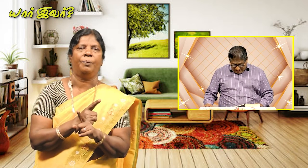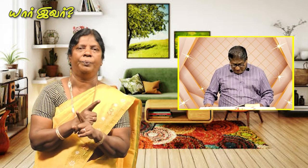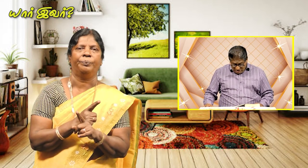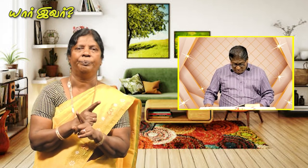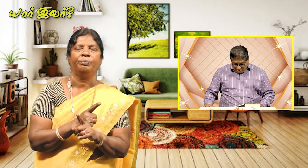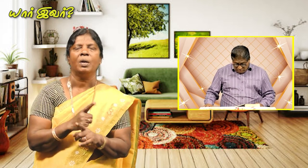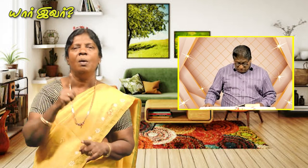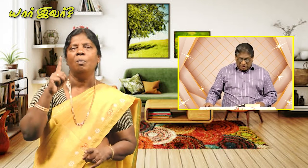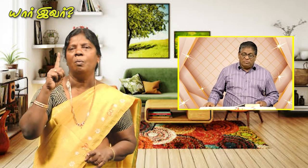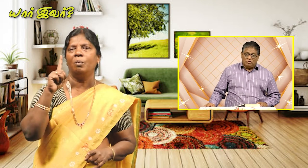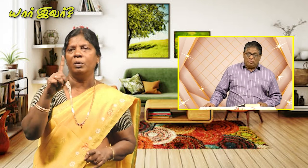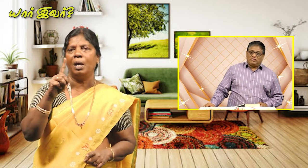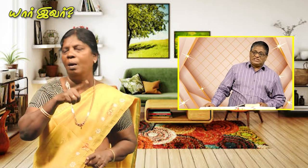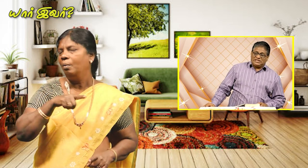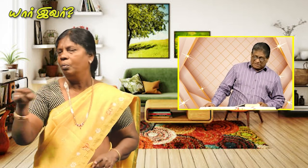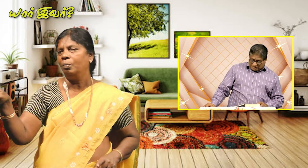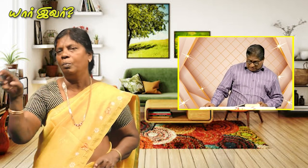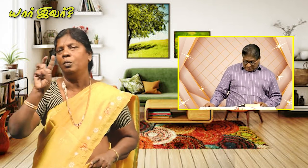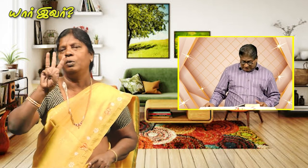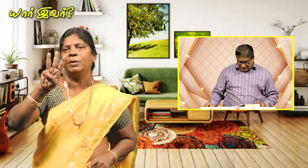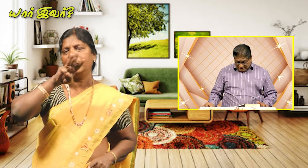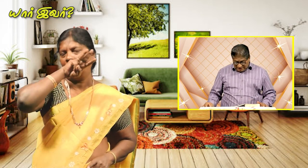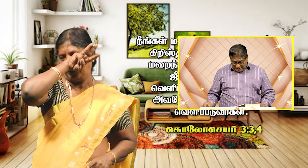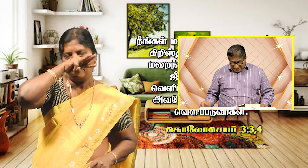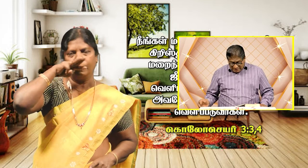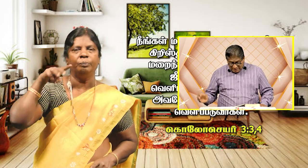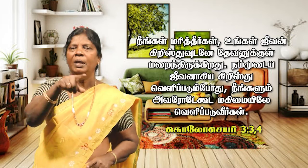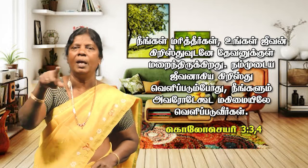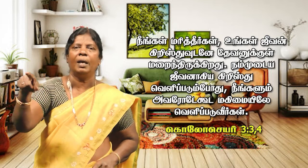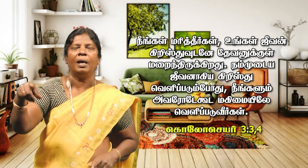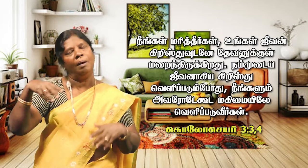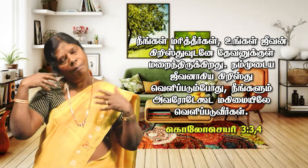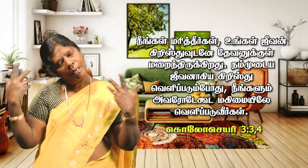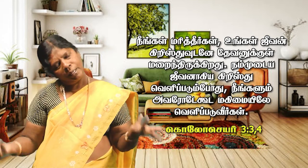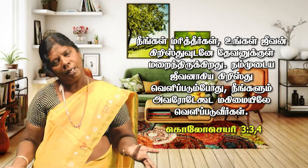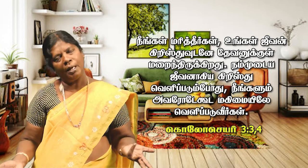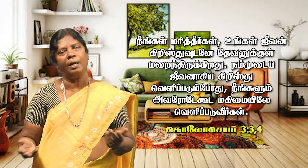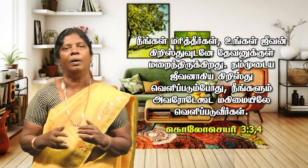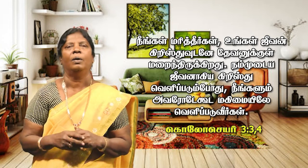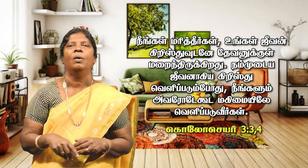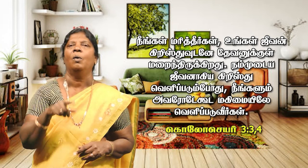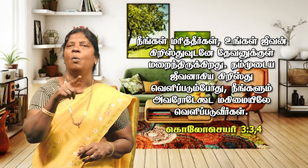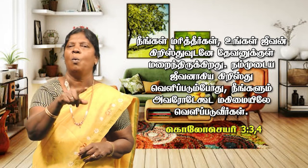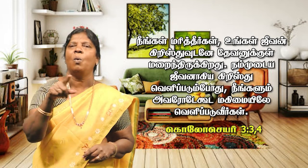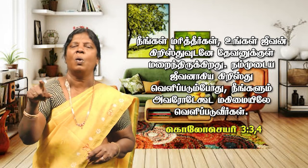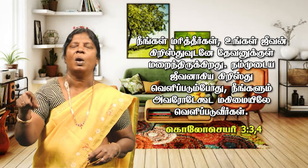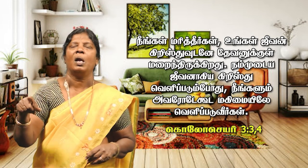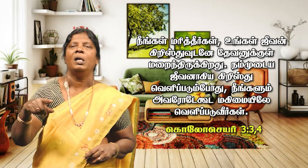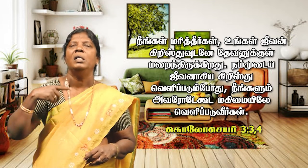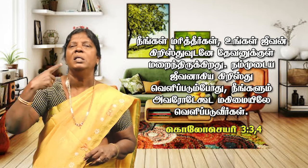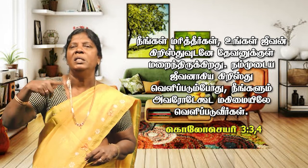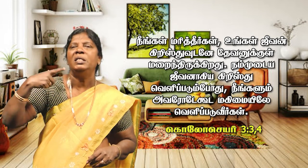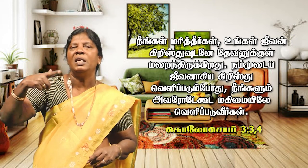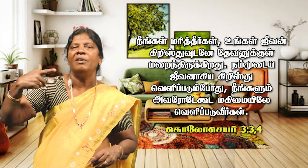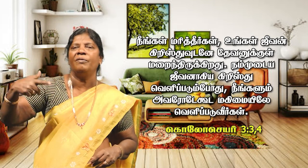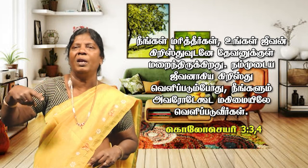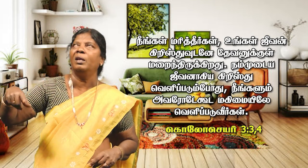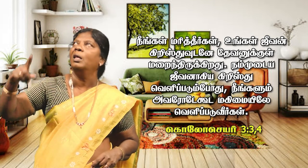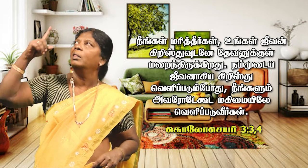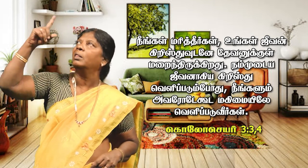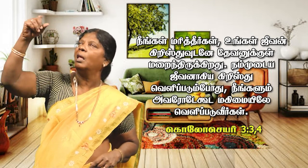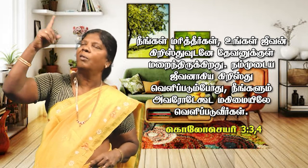அதிகாரத்துல முதல் மூணு வசனத்துல சொல்றாரு, மரித்தீர்கள், உங்கள் ஜீவன்